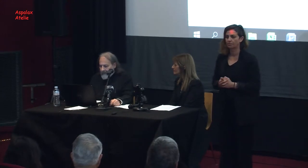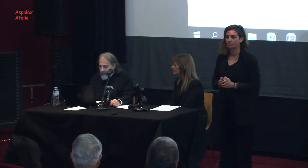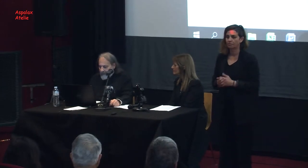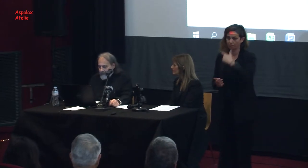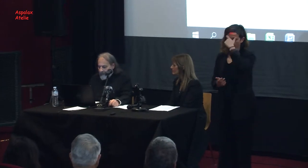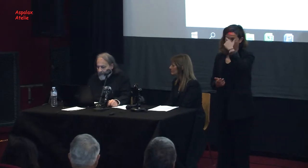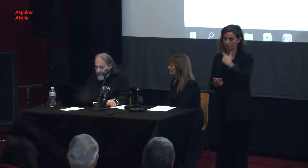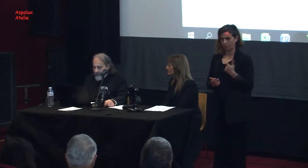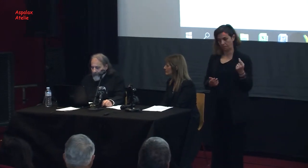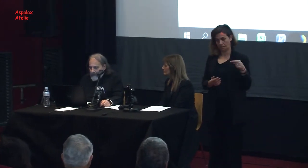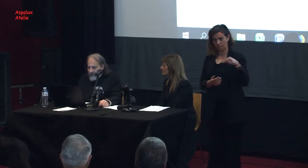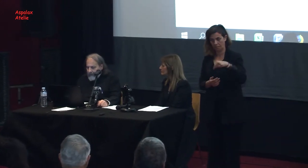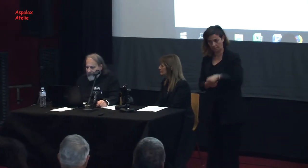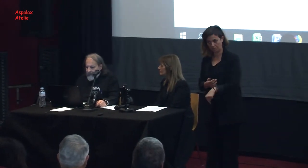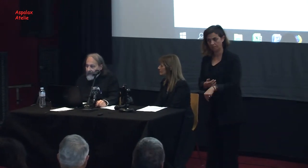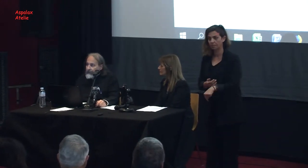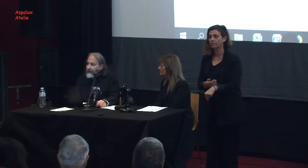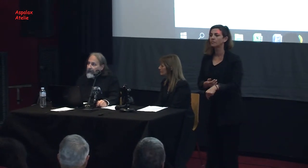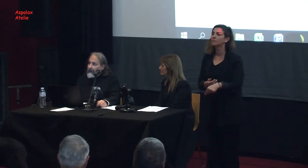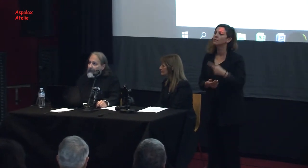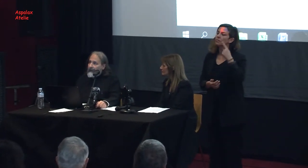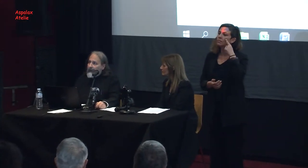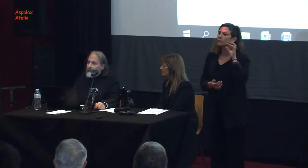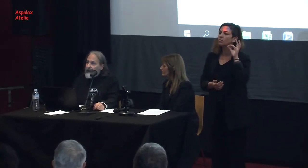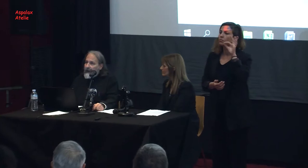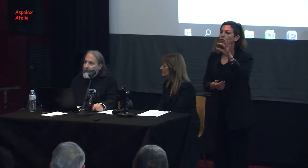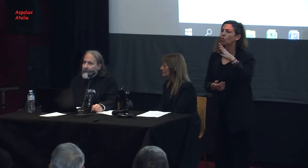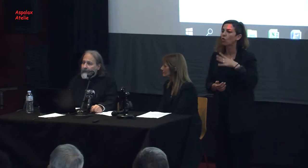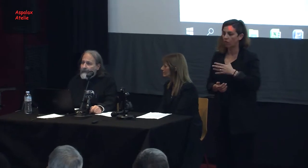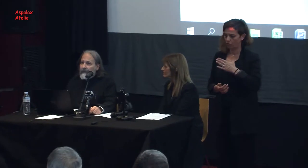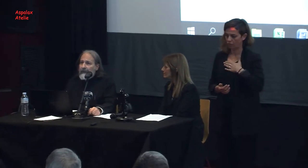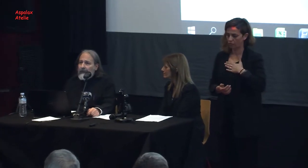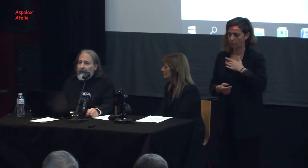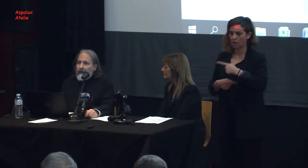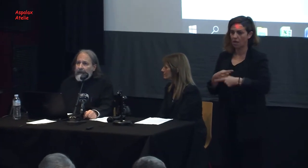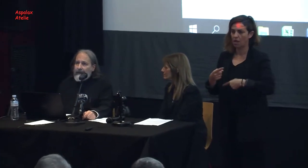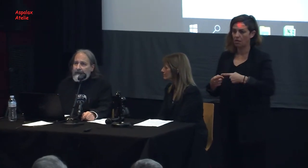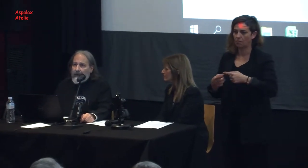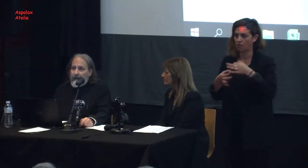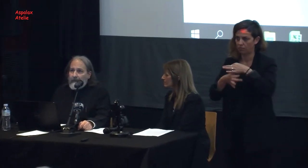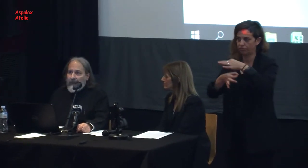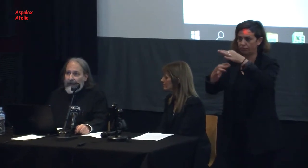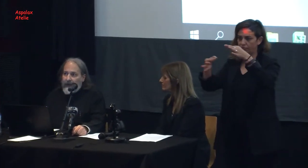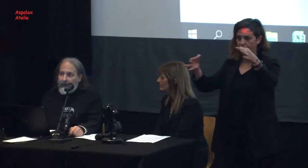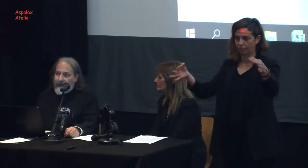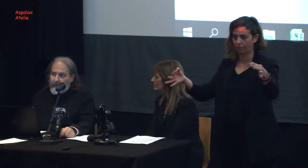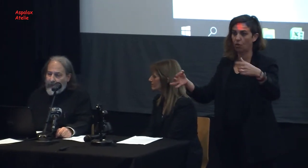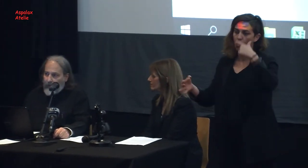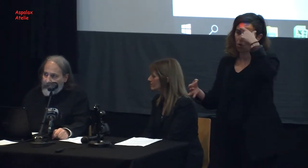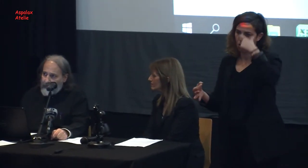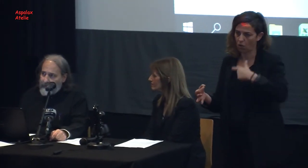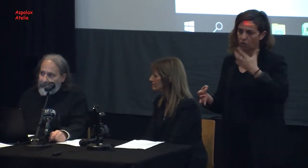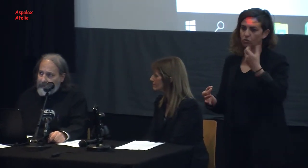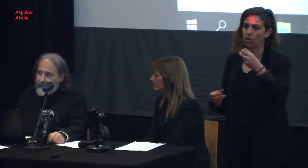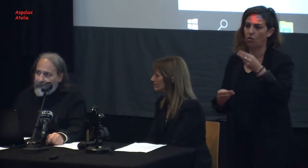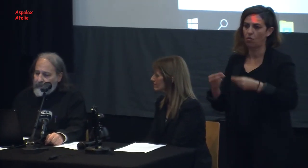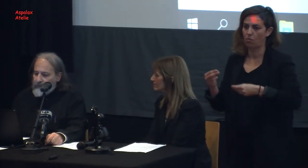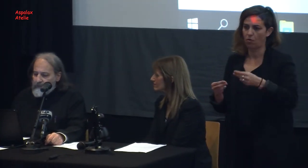ήρθα σήμερα για να καταθέσω την εμπειρία μου σαν